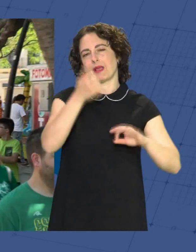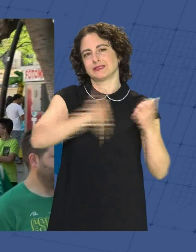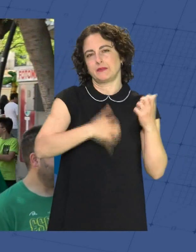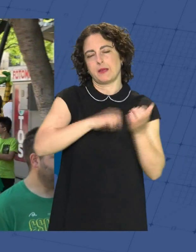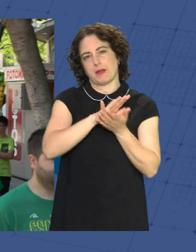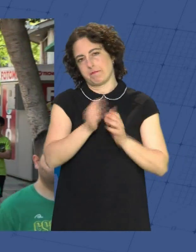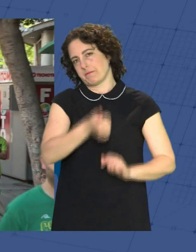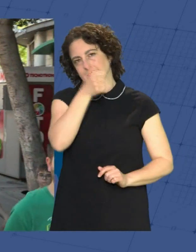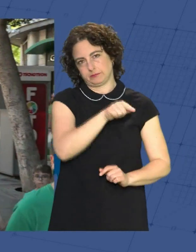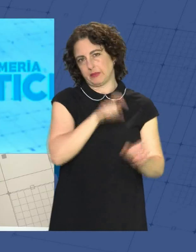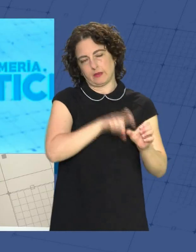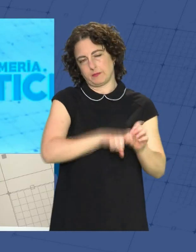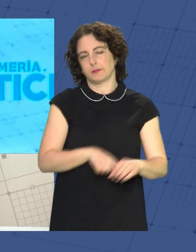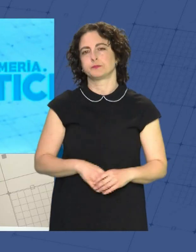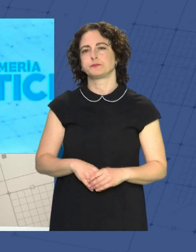Málaga.